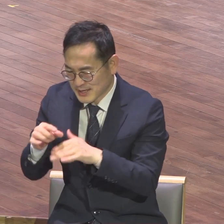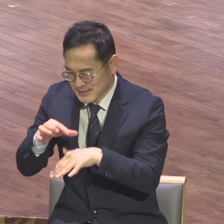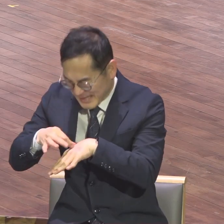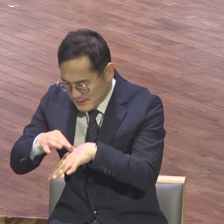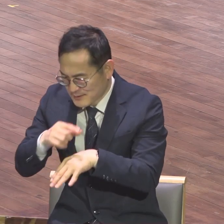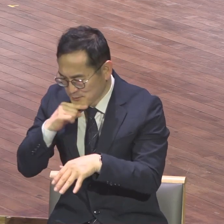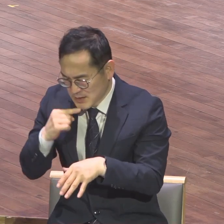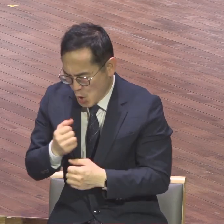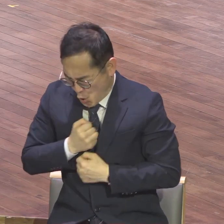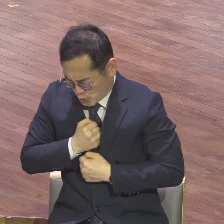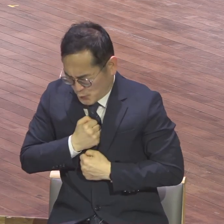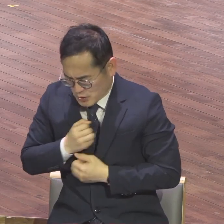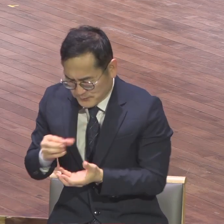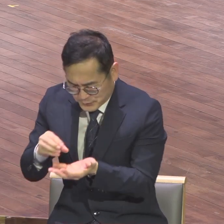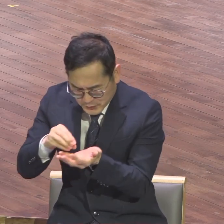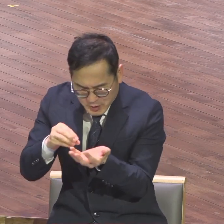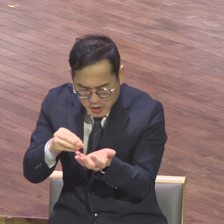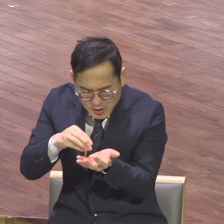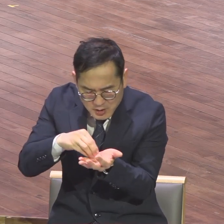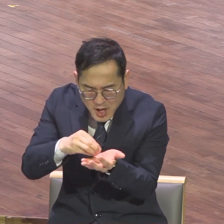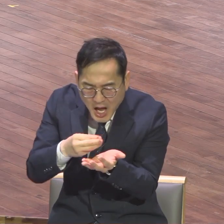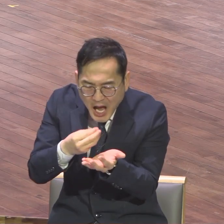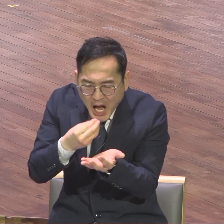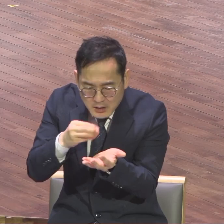때문에. 그래서 예식 분위기가